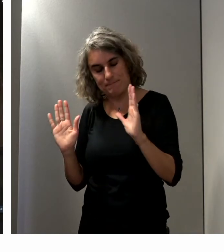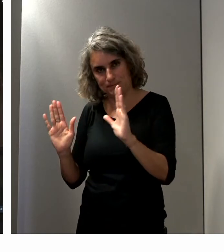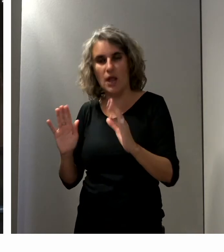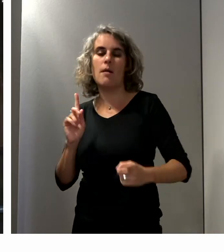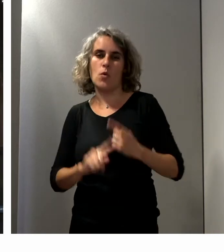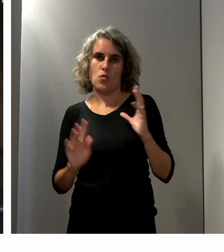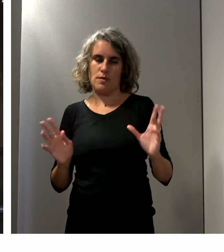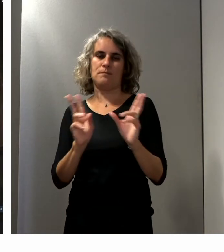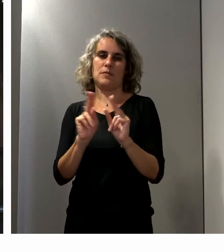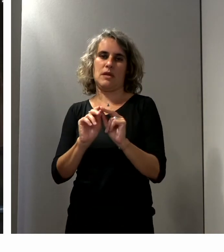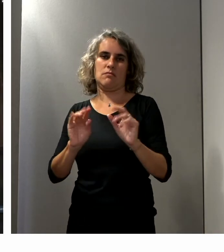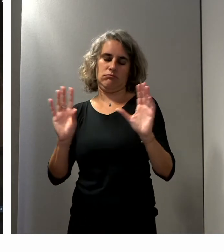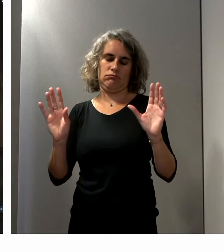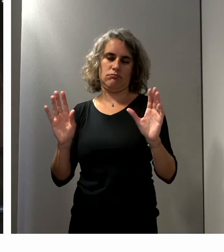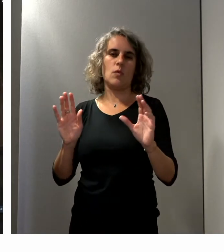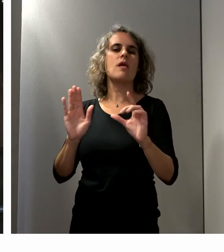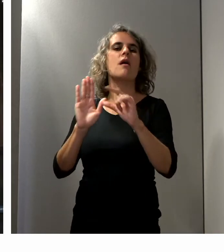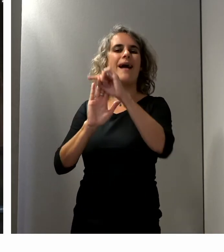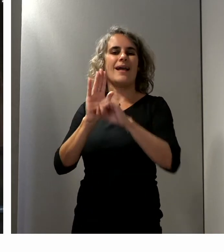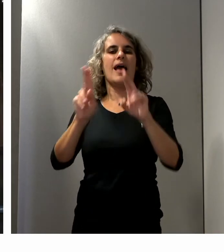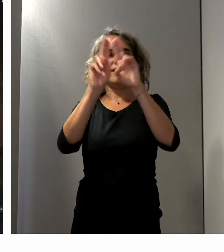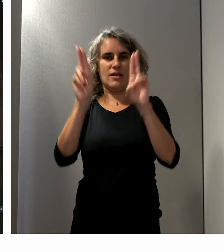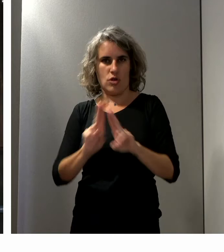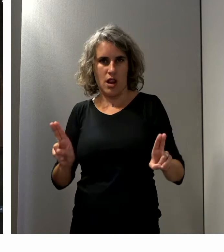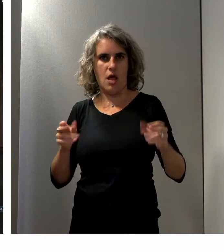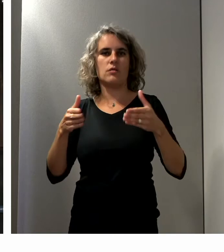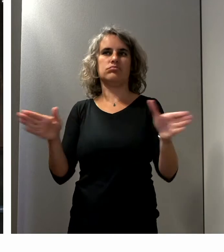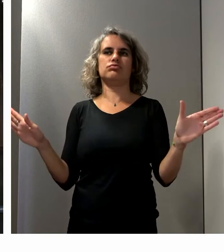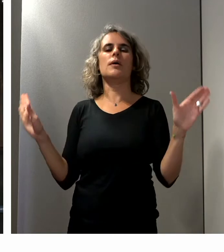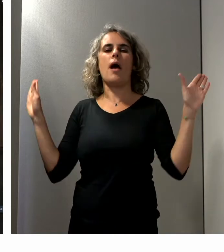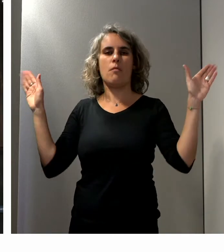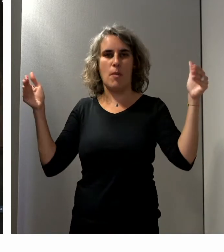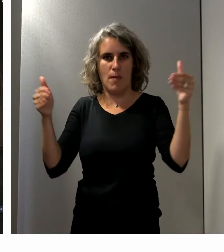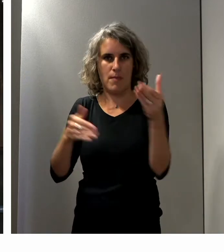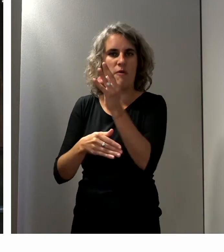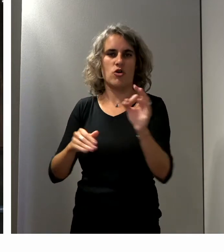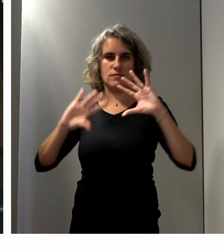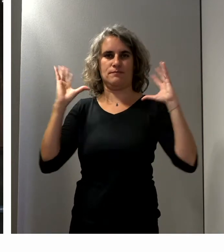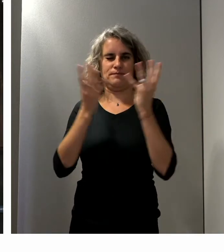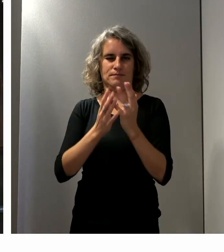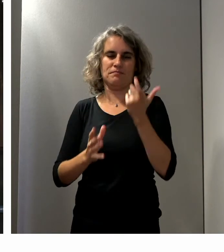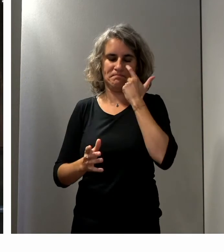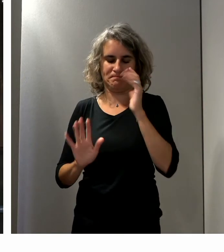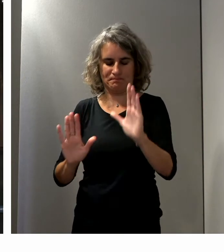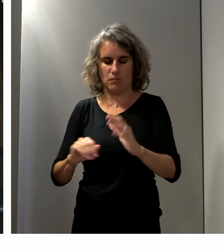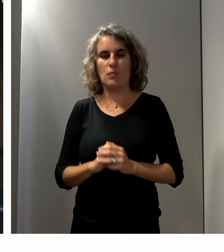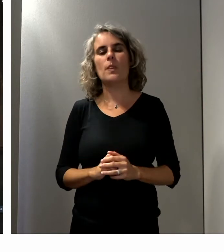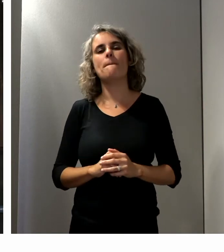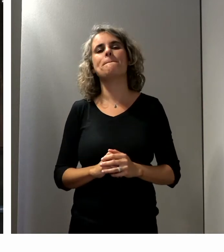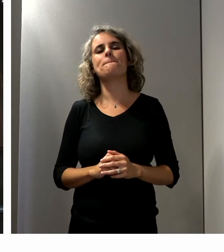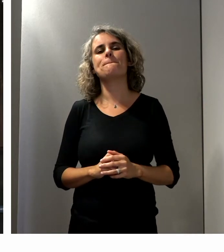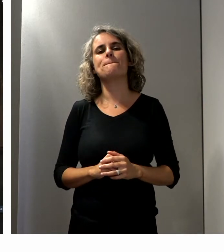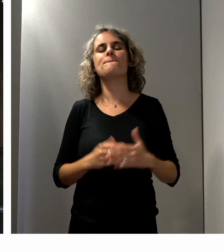préciser le cadre légal international avant d'envisager la situation au plan national. Selon la